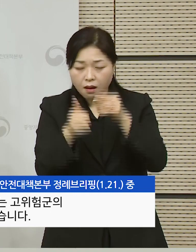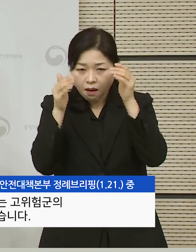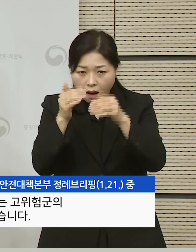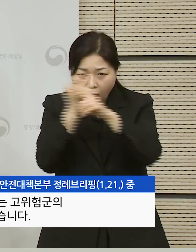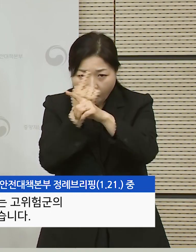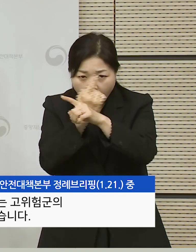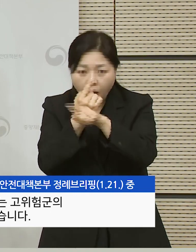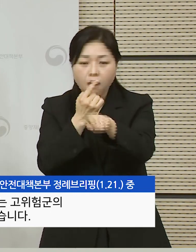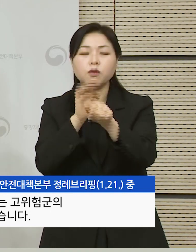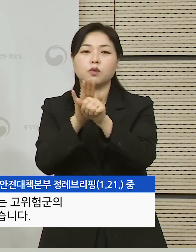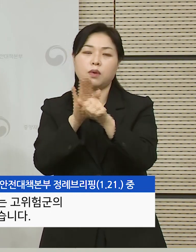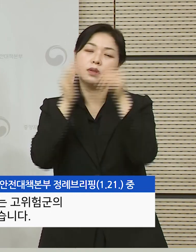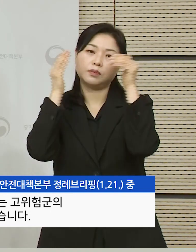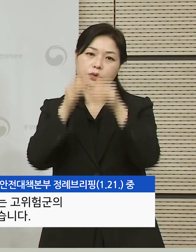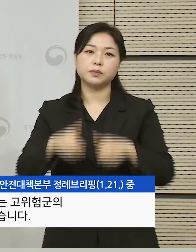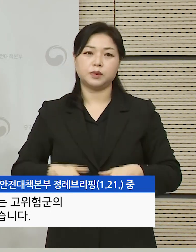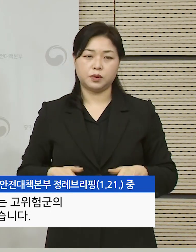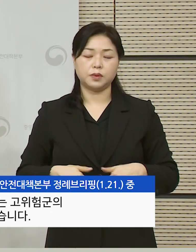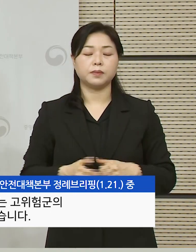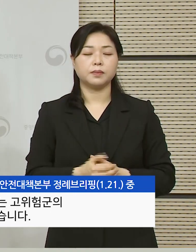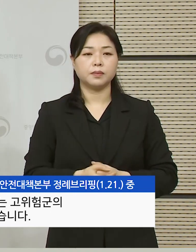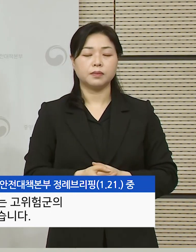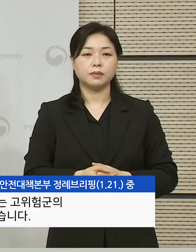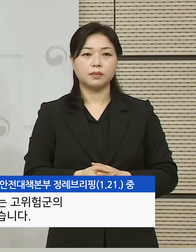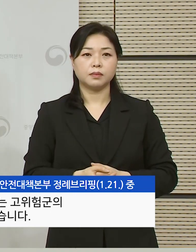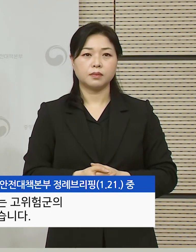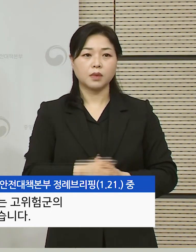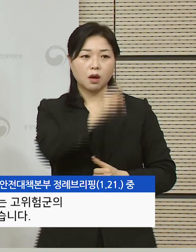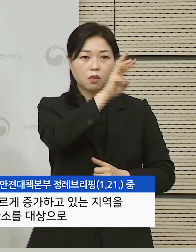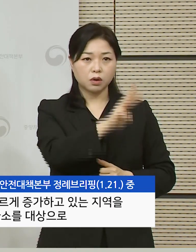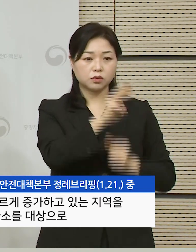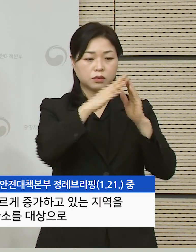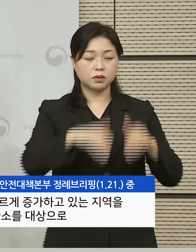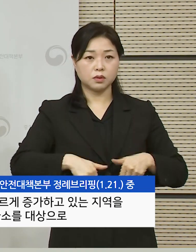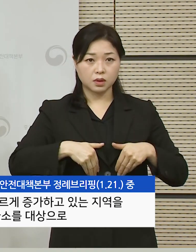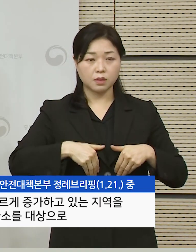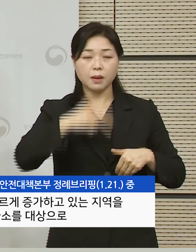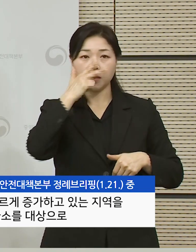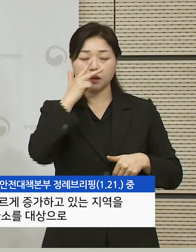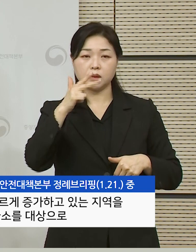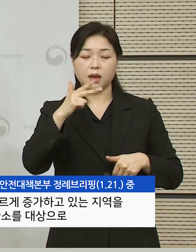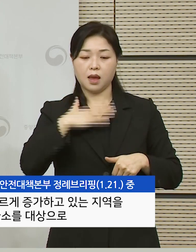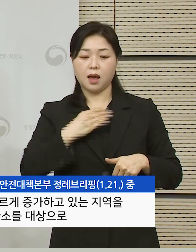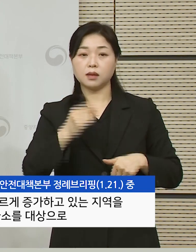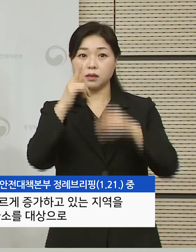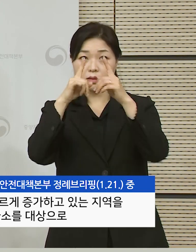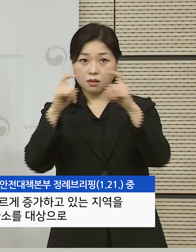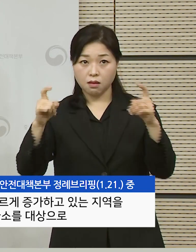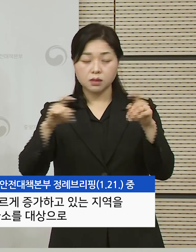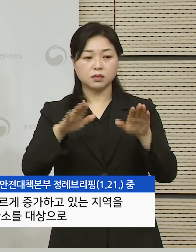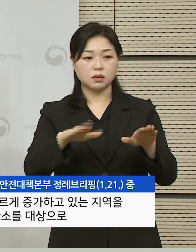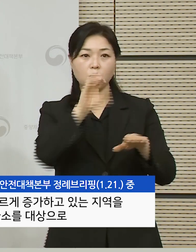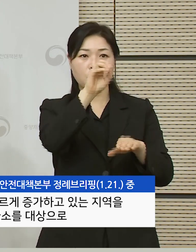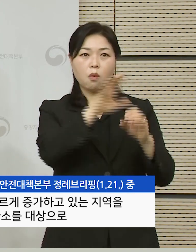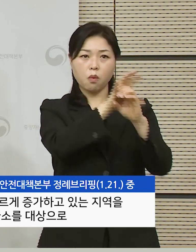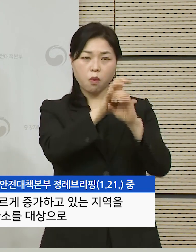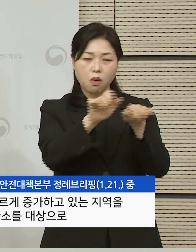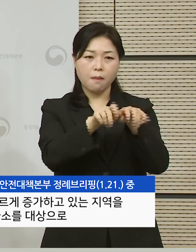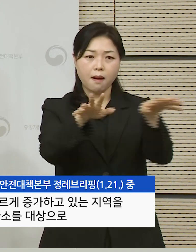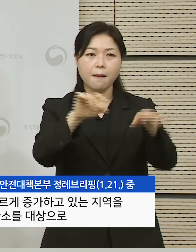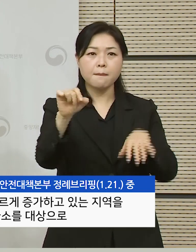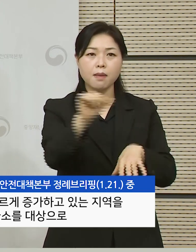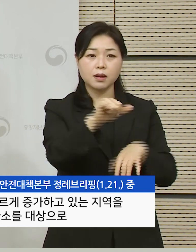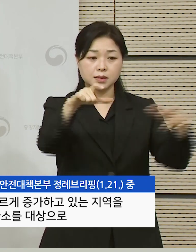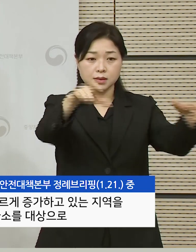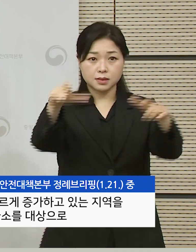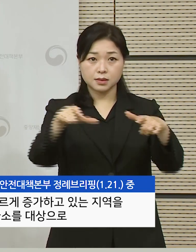진단과 치료에 집중하는 것이 보다 필요하겠습니다. 이에 광주와 전남, 평택, 안성 등